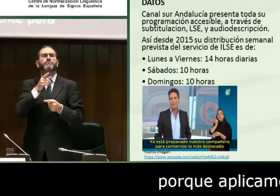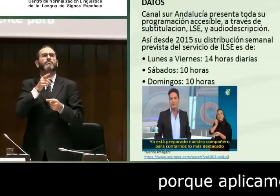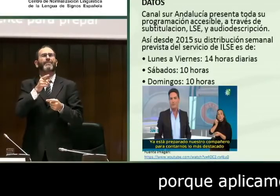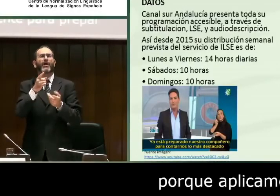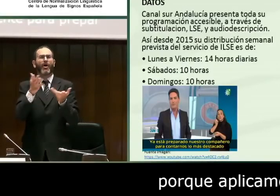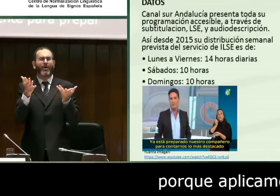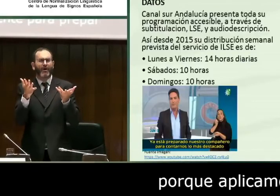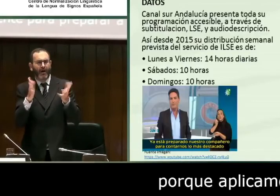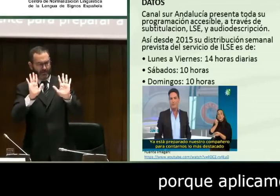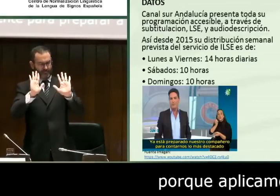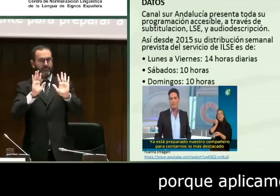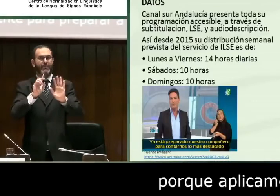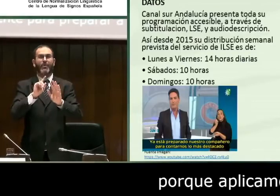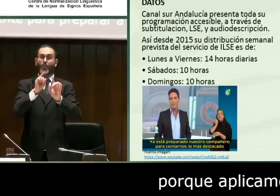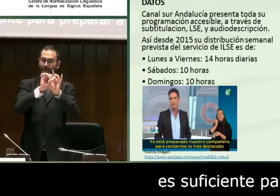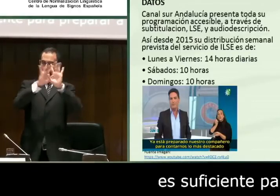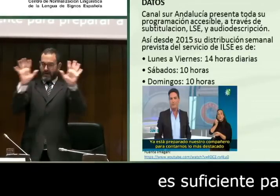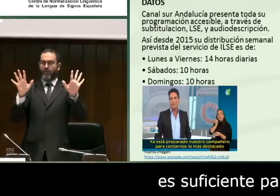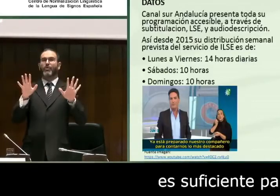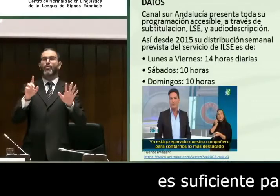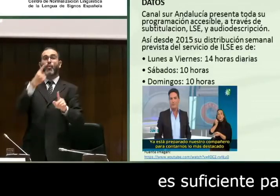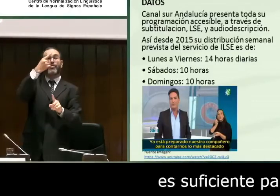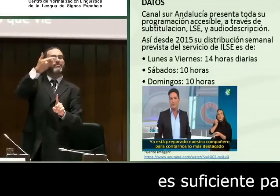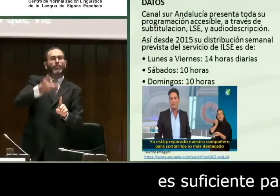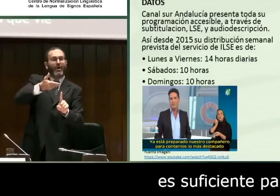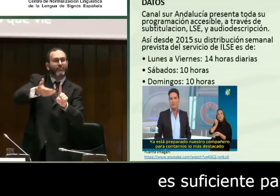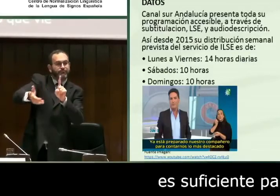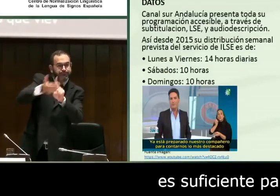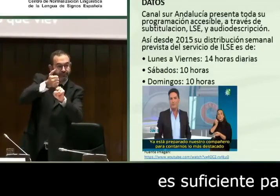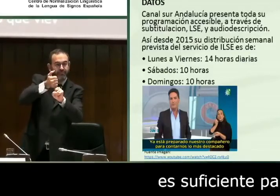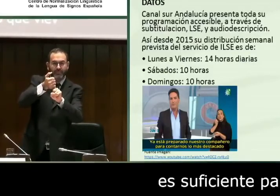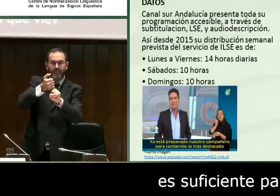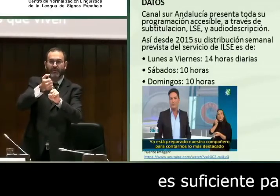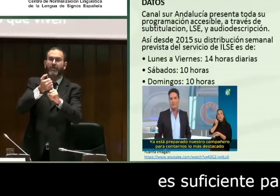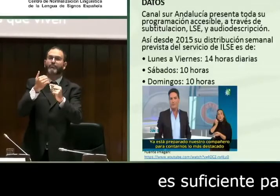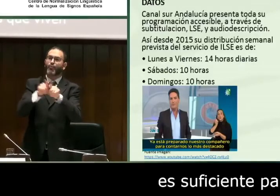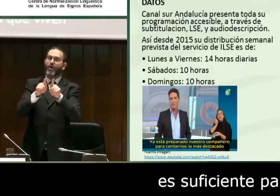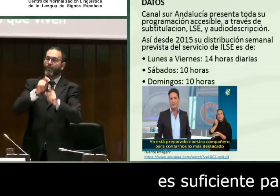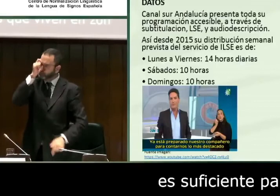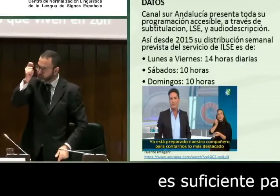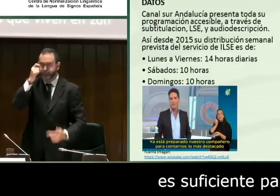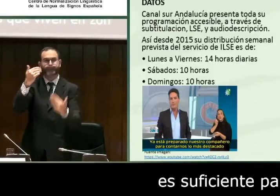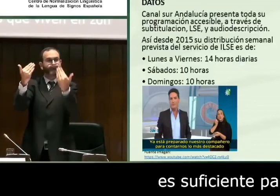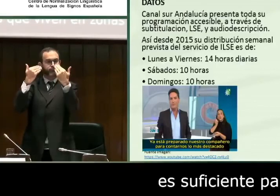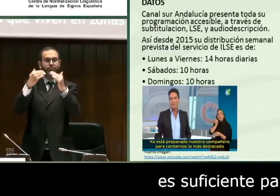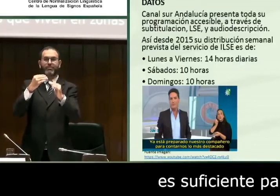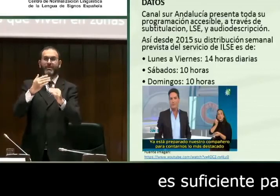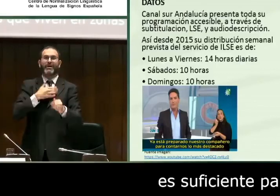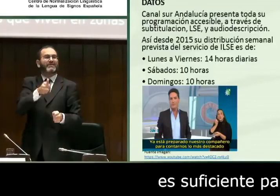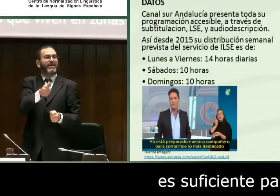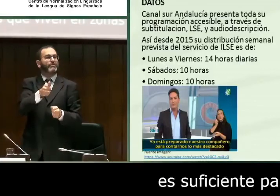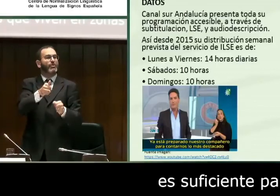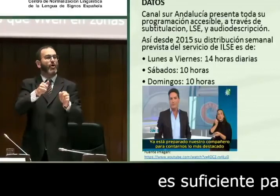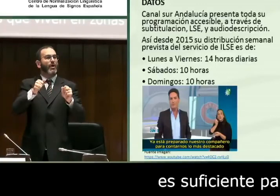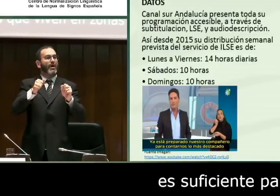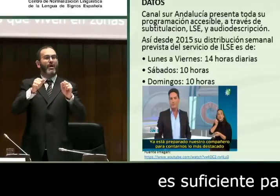muy decepcionados con el proyecto accesible de Canal Sur. Es importante recalcar que hemos conseguido